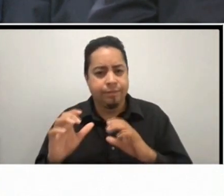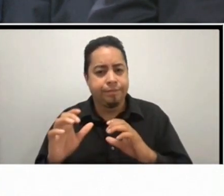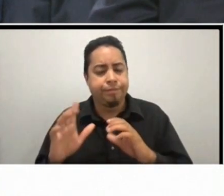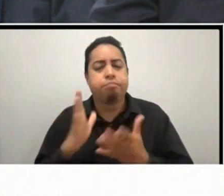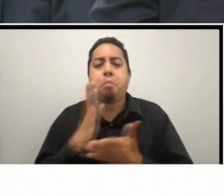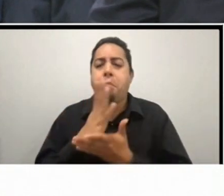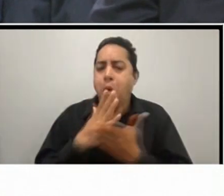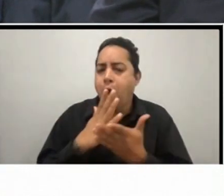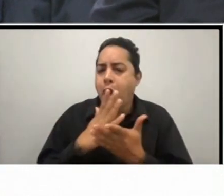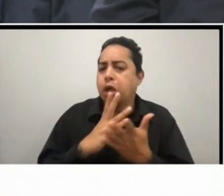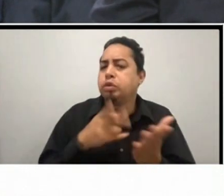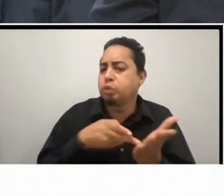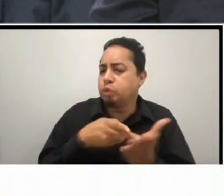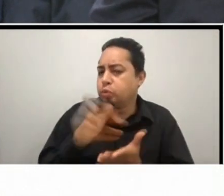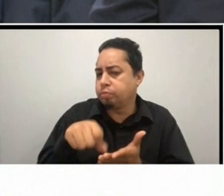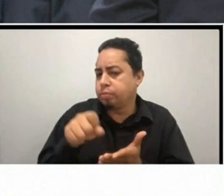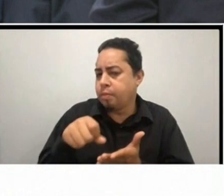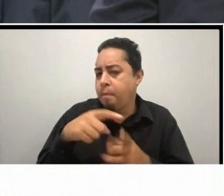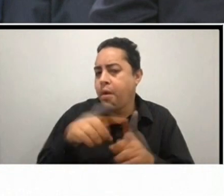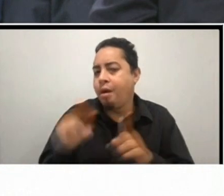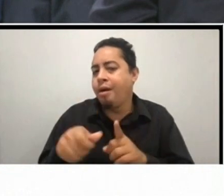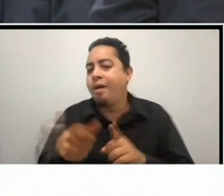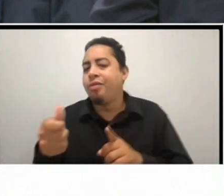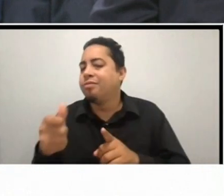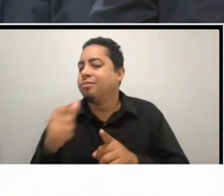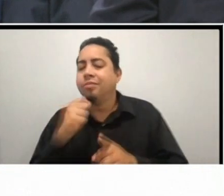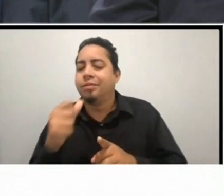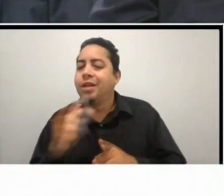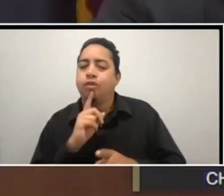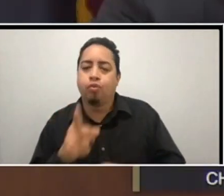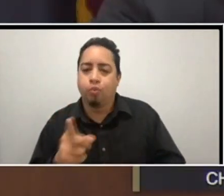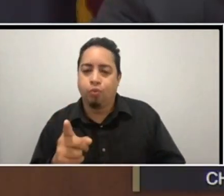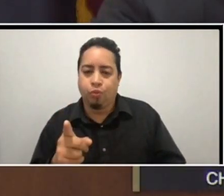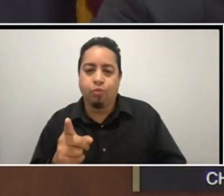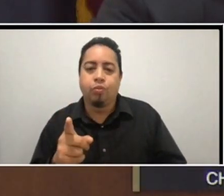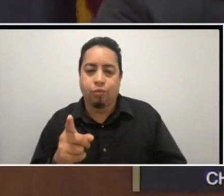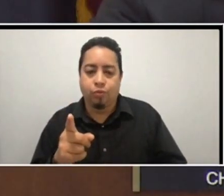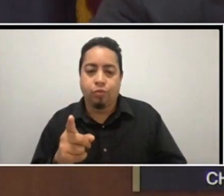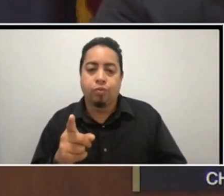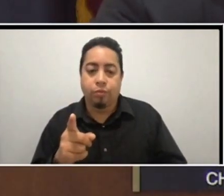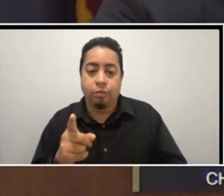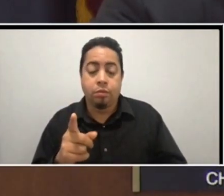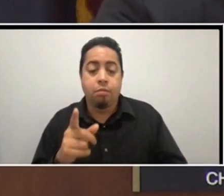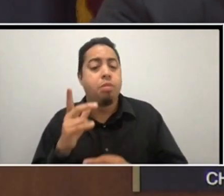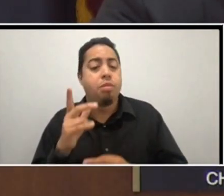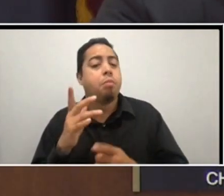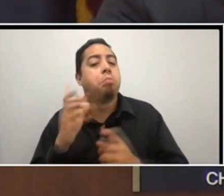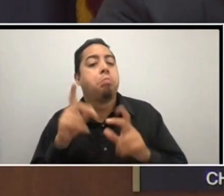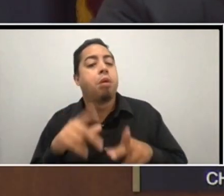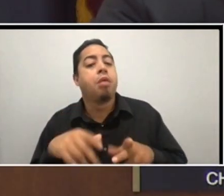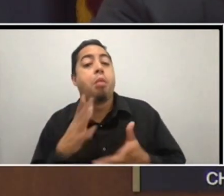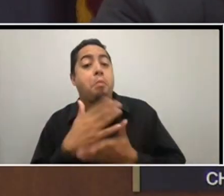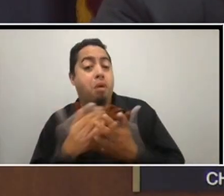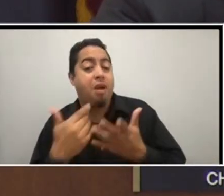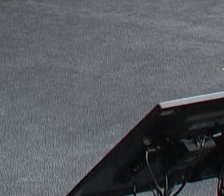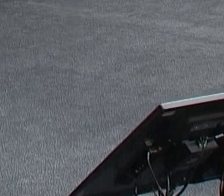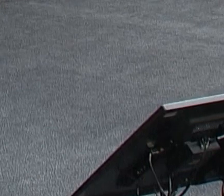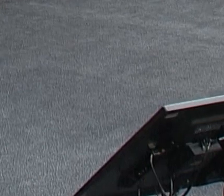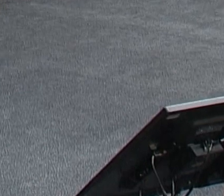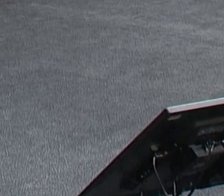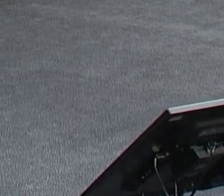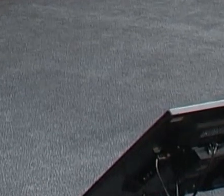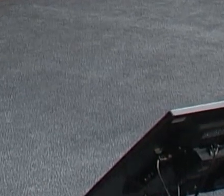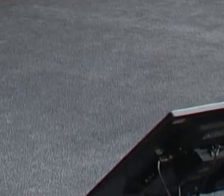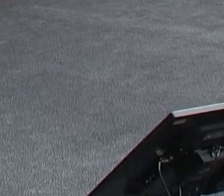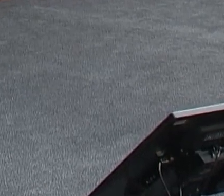et soumettre une fausse liste de grands électeurs pour le décompte final. Cette pression a également été alimentée par des allégations non